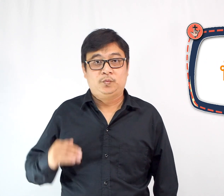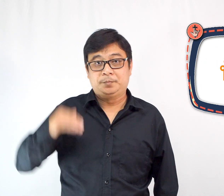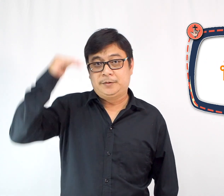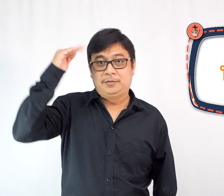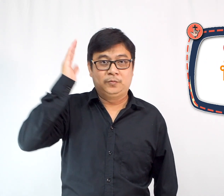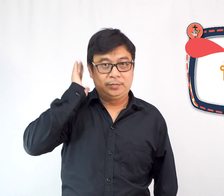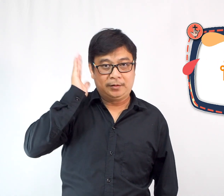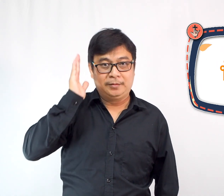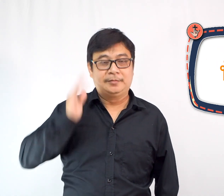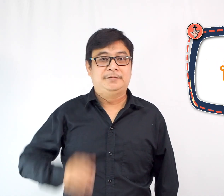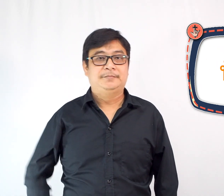พี่ชาย